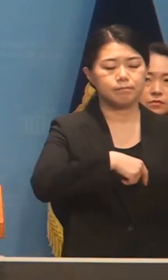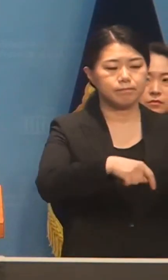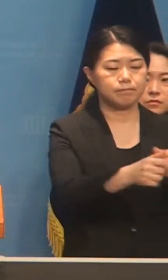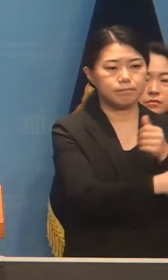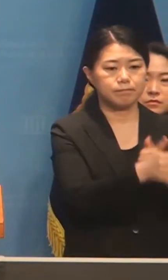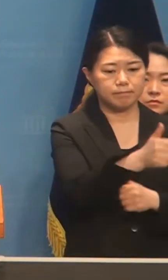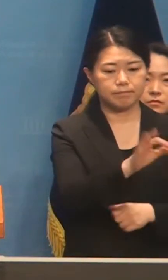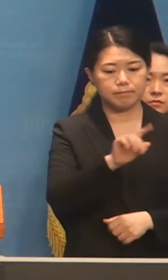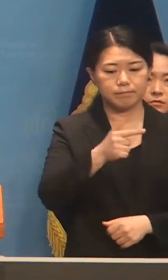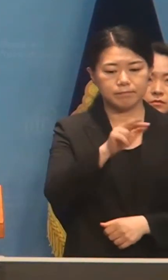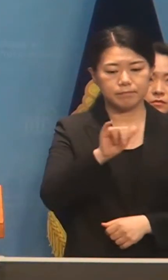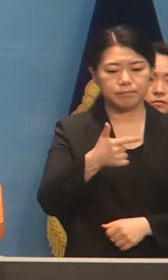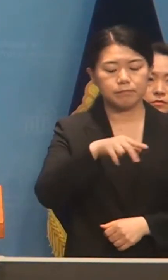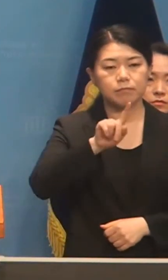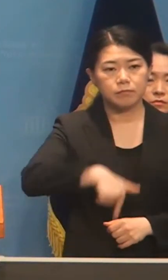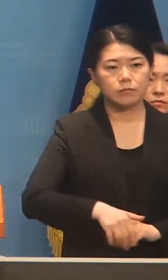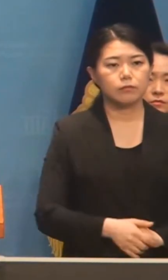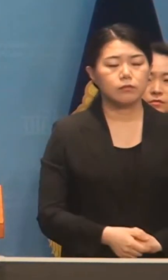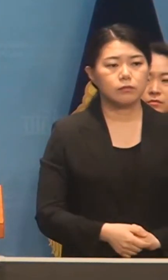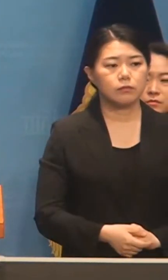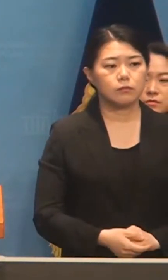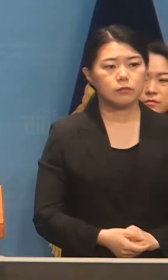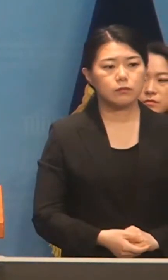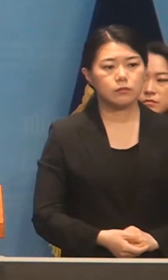미래교육자치위원장 안민석입니다.